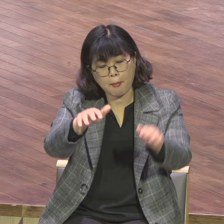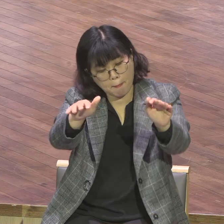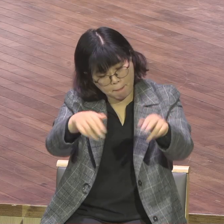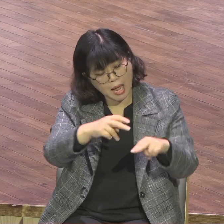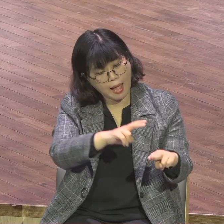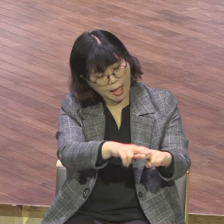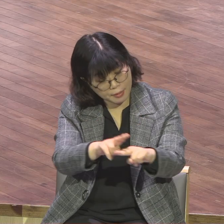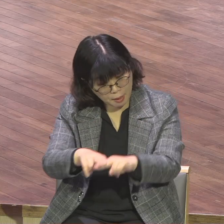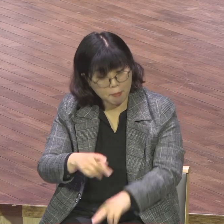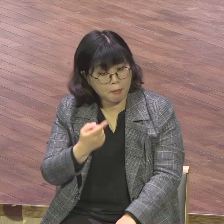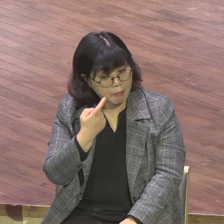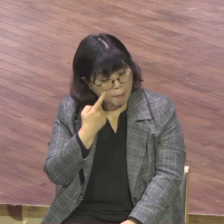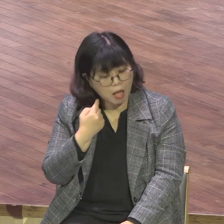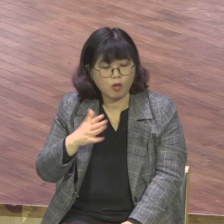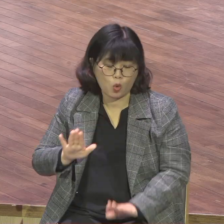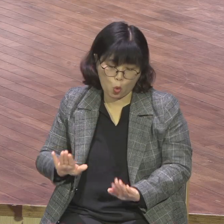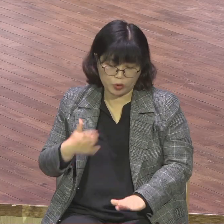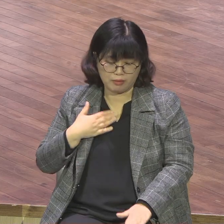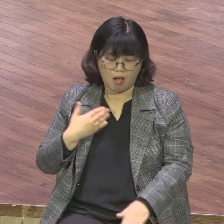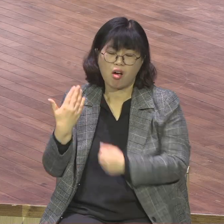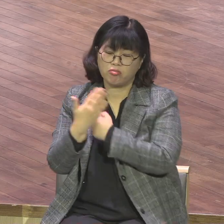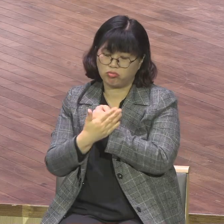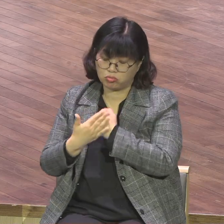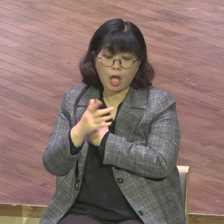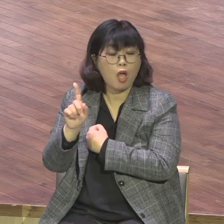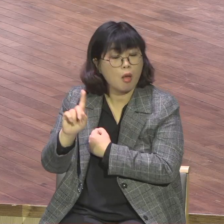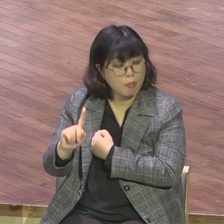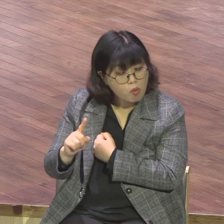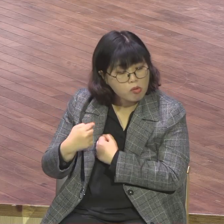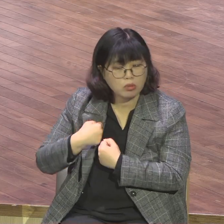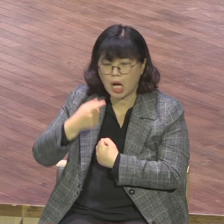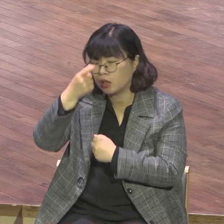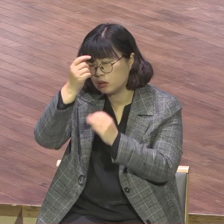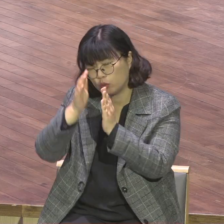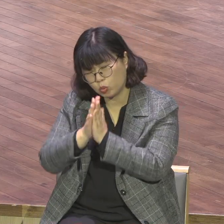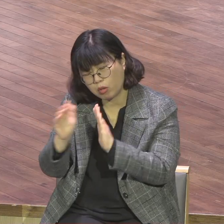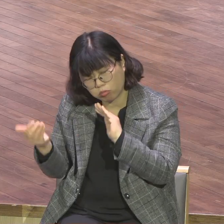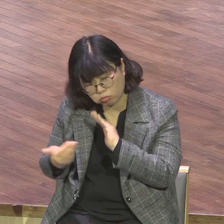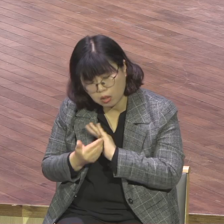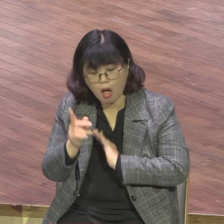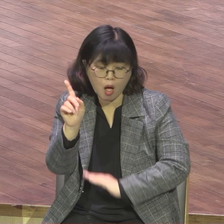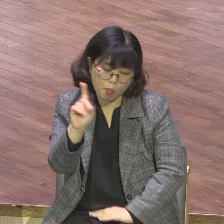할 수 있다면 그 가정은 엄청 영적 건강한 가정이요. 이 시대 영적 플랫폼 될 수 있어요.